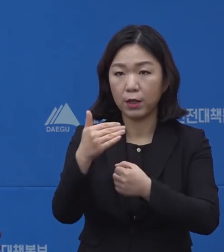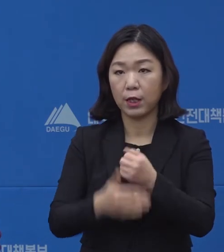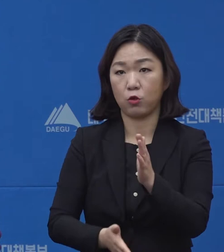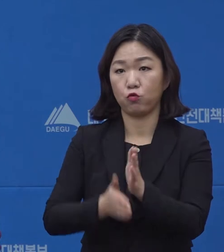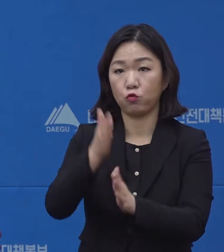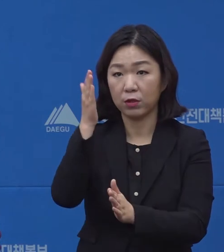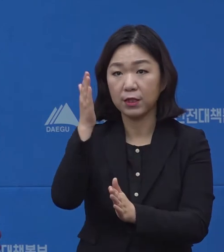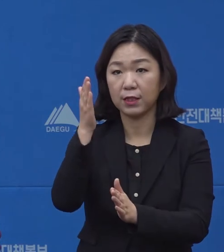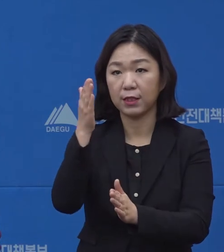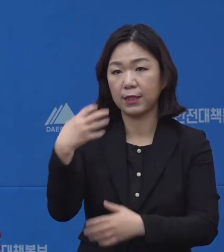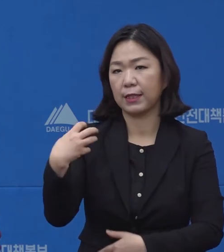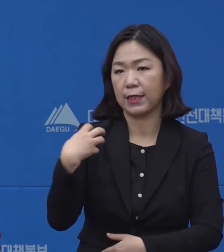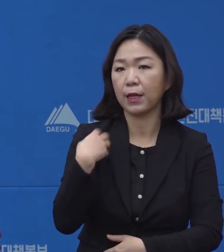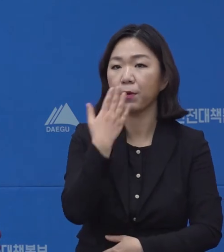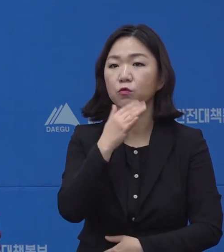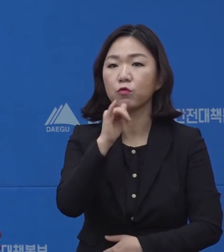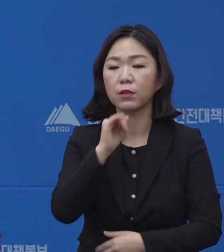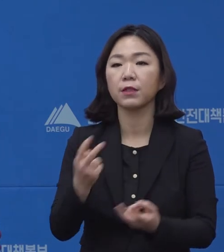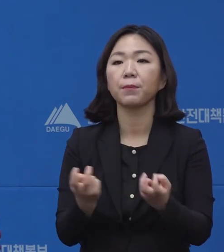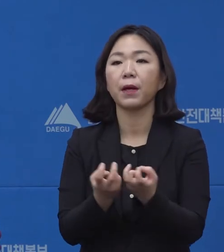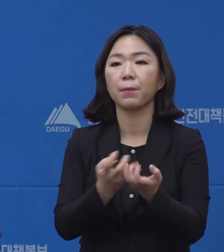대책을 발표하도록 하겠습니다.